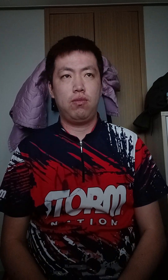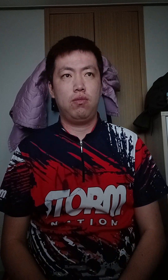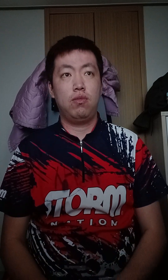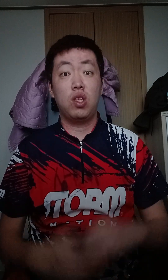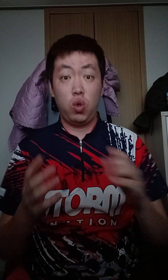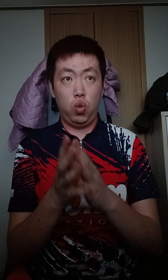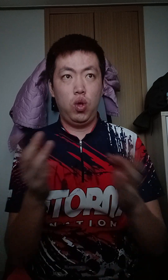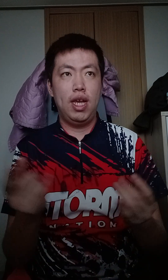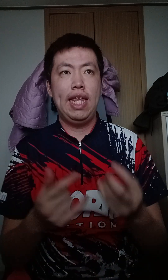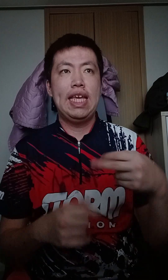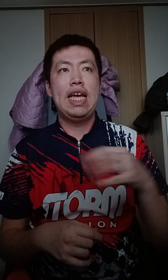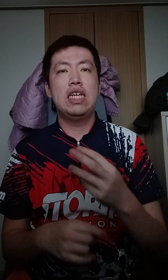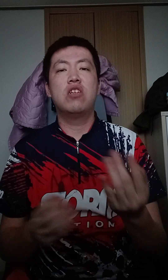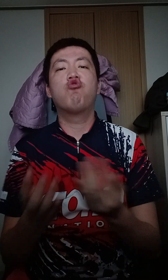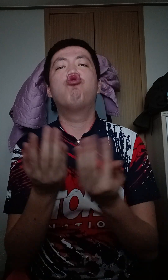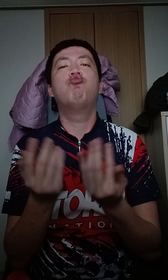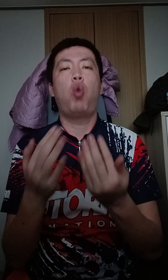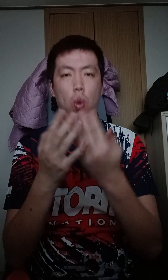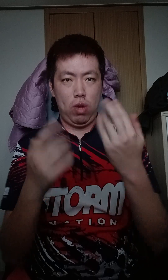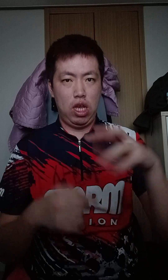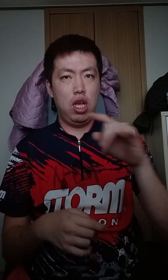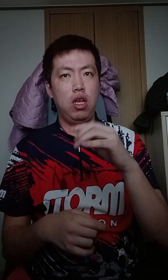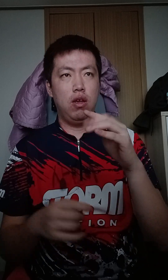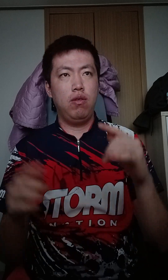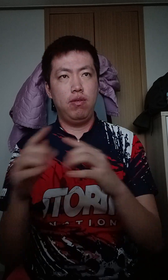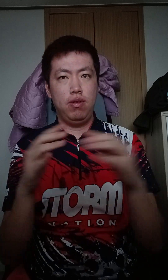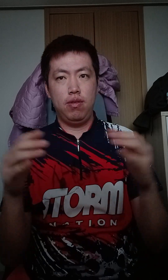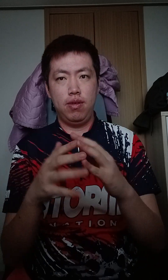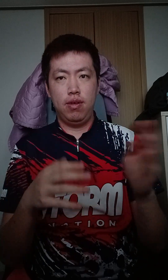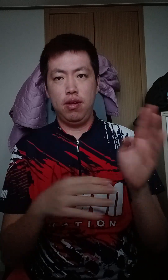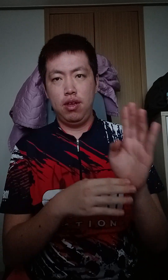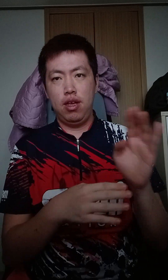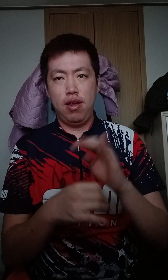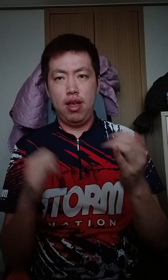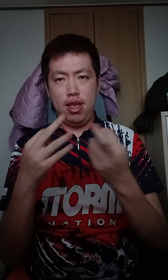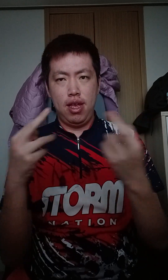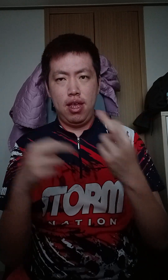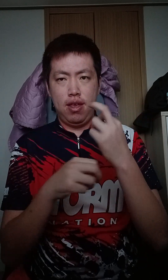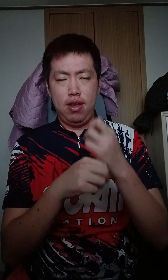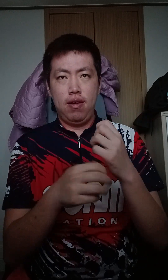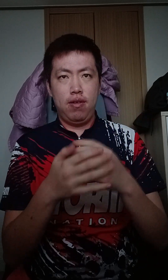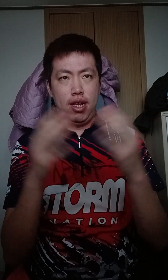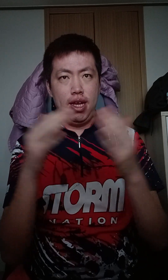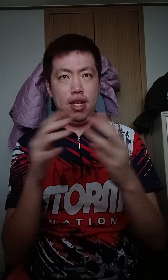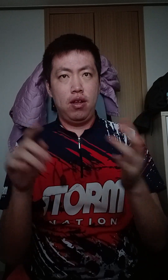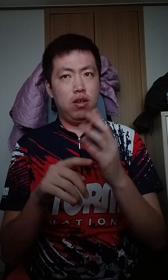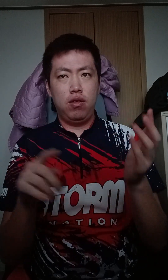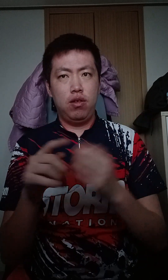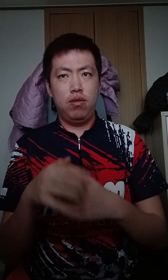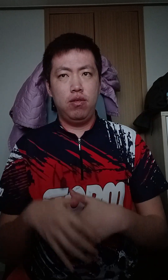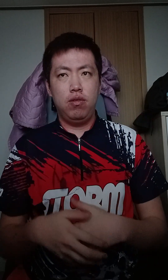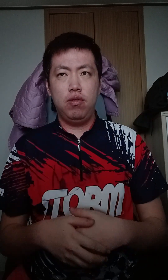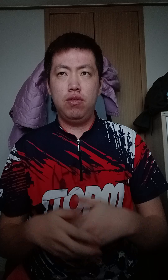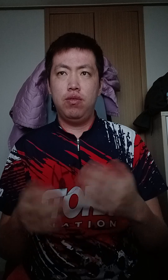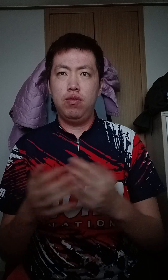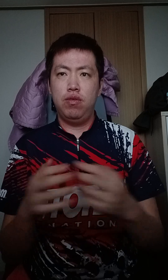서울 수유동에 있는 그룹홈 예담의 집입니다. 겉으로 보기엔 일반 가정집과 다를 바 없지만 보육사 김수영